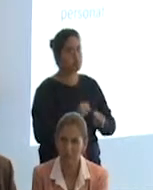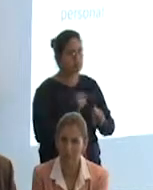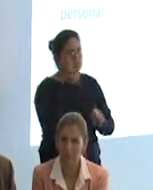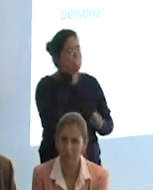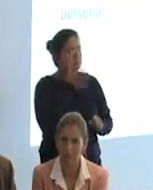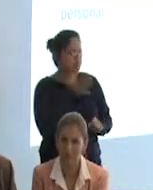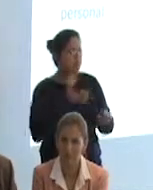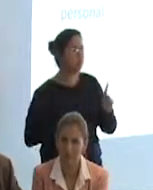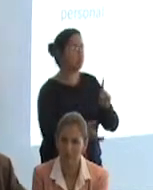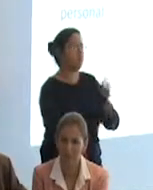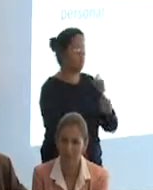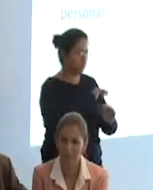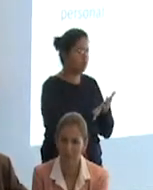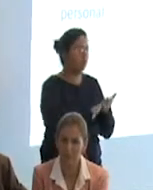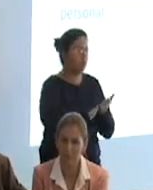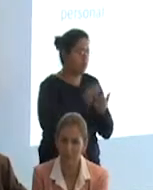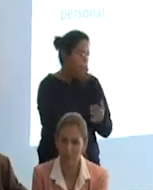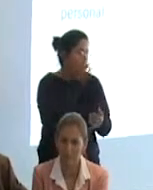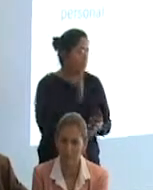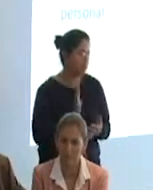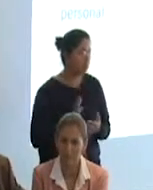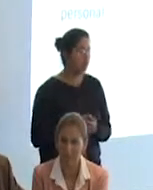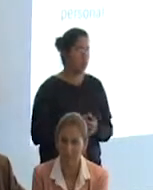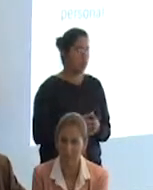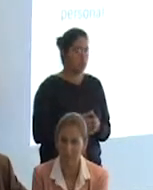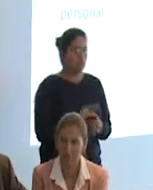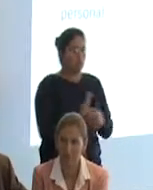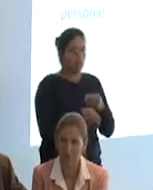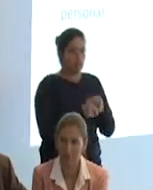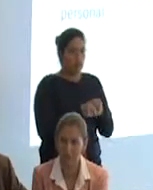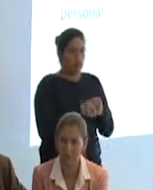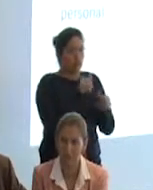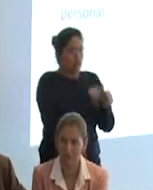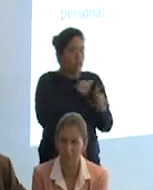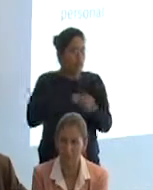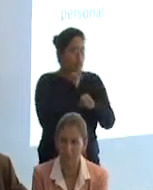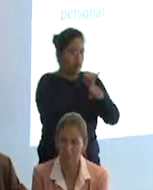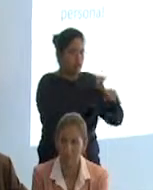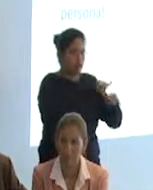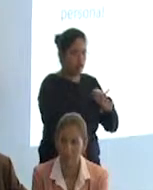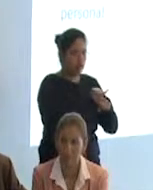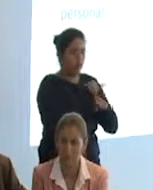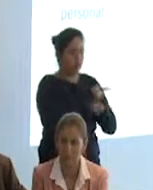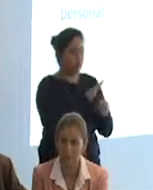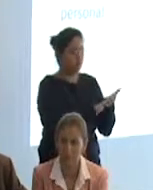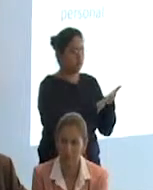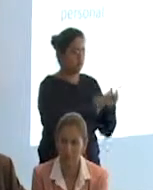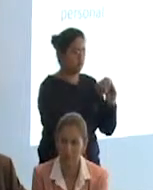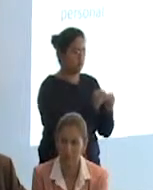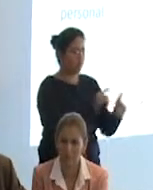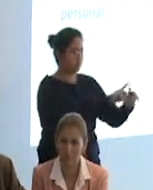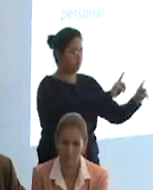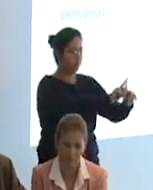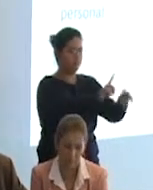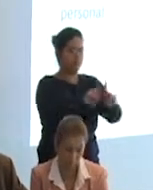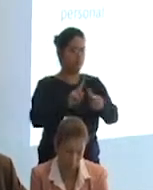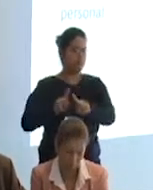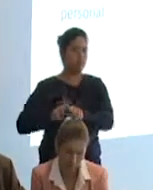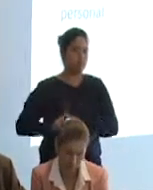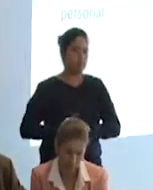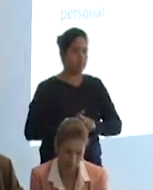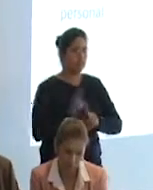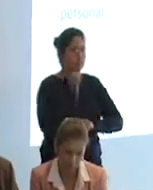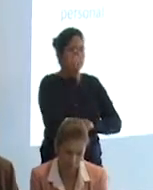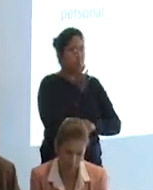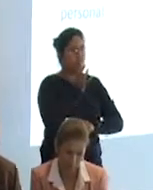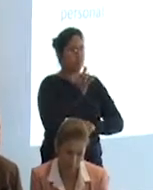puede llegarse a una solución. Vemos cómo en estos establecimientos cada docente encontró una solución diferente. Tal vez